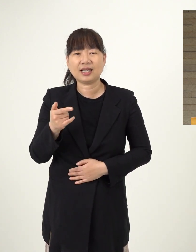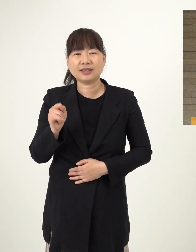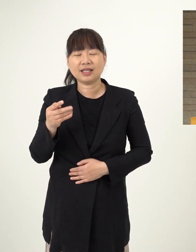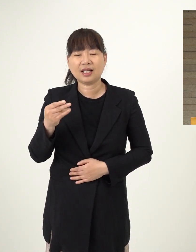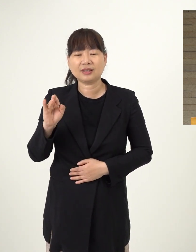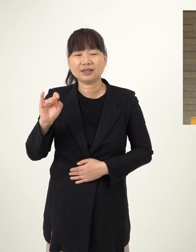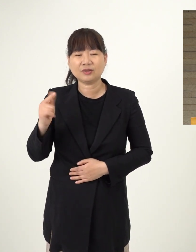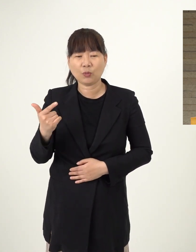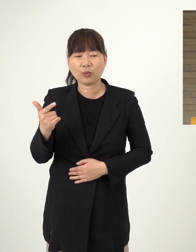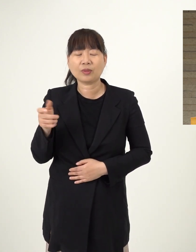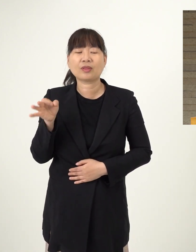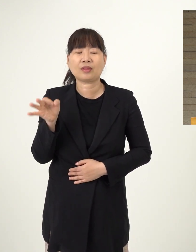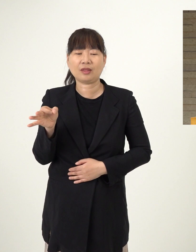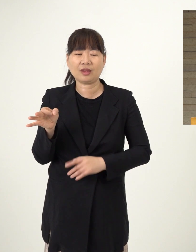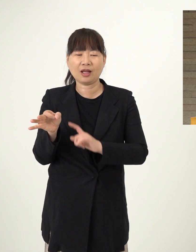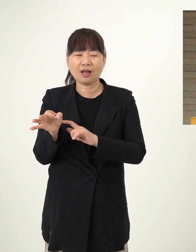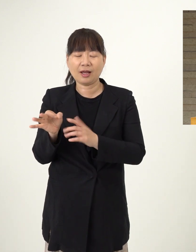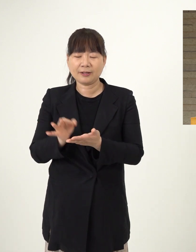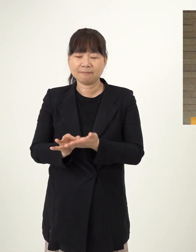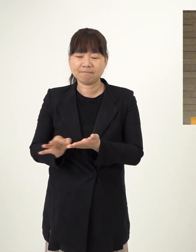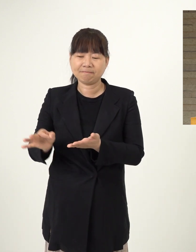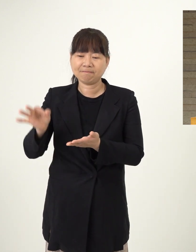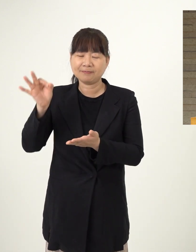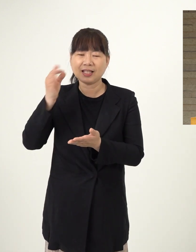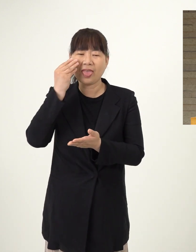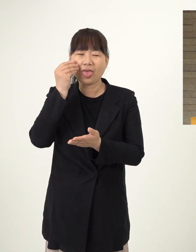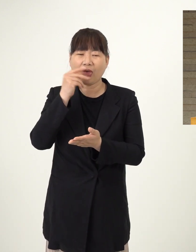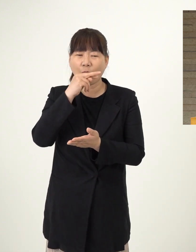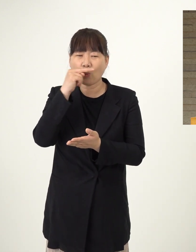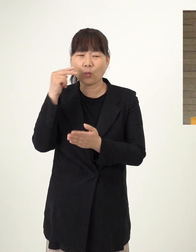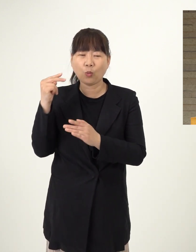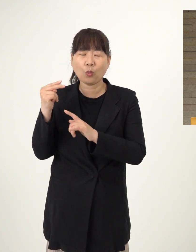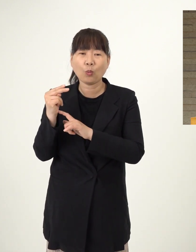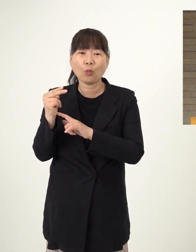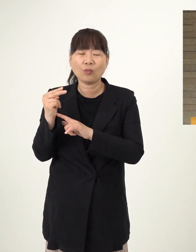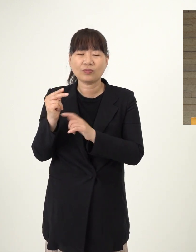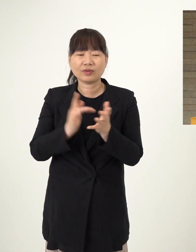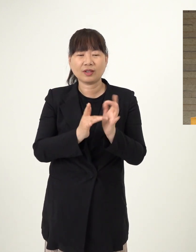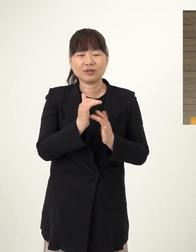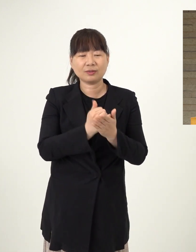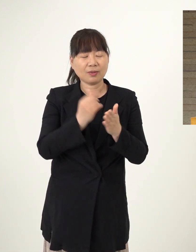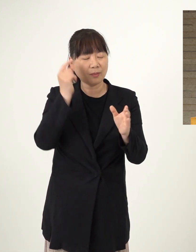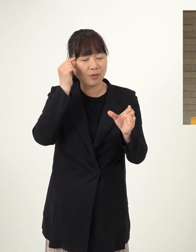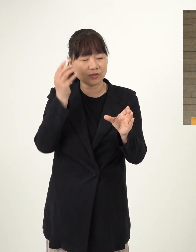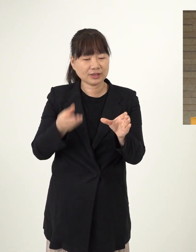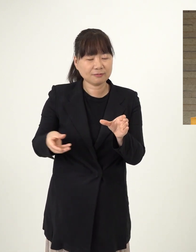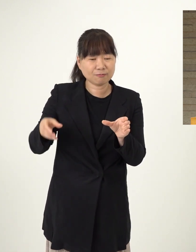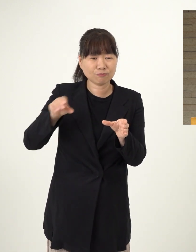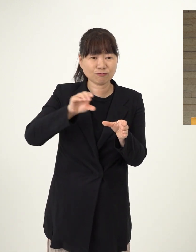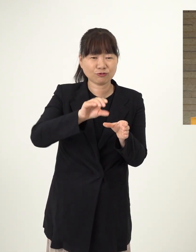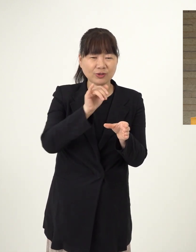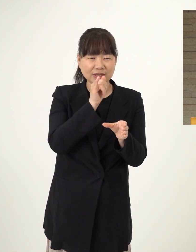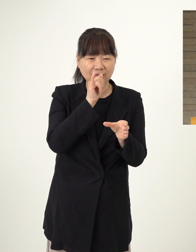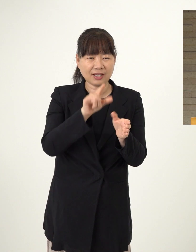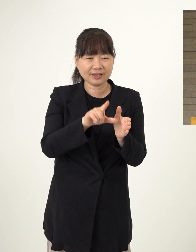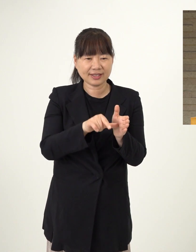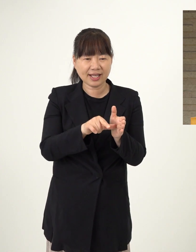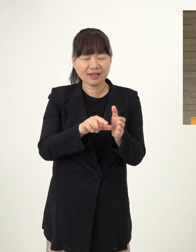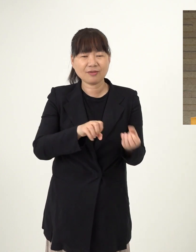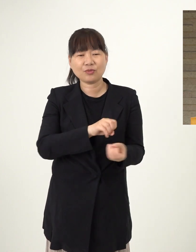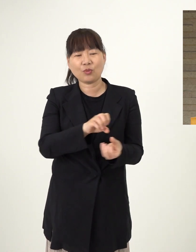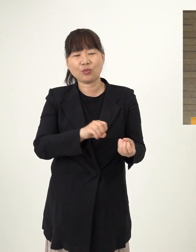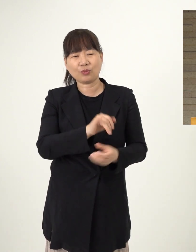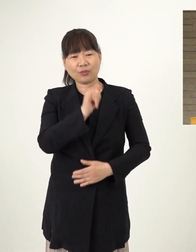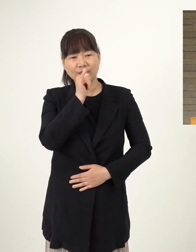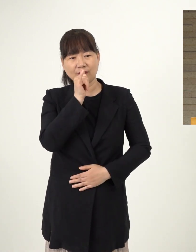300데나리온이나 되는 비싼 향유를 예수님의 머리에 붓습니다. 그때 소동이